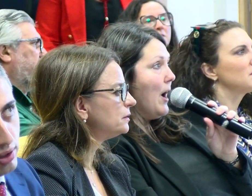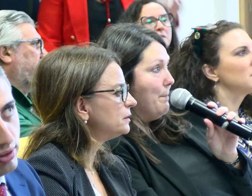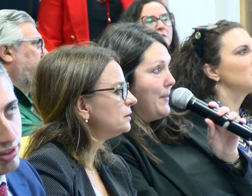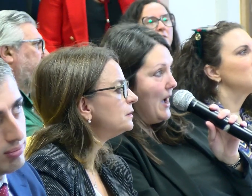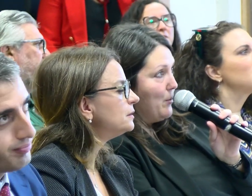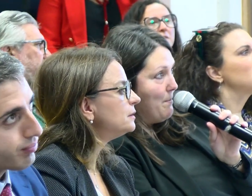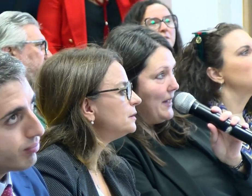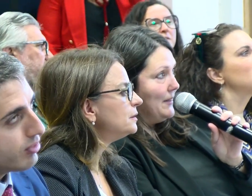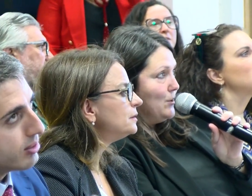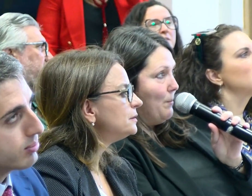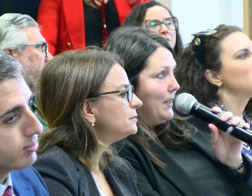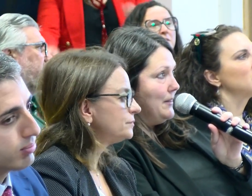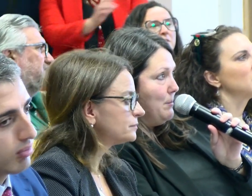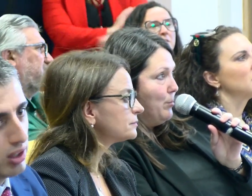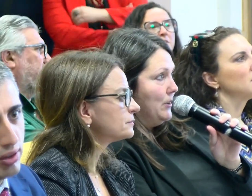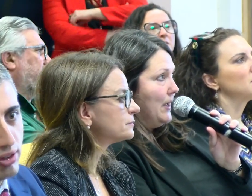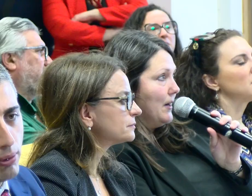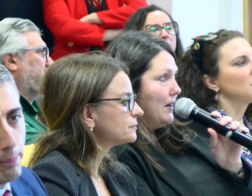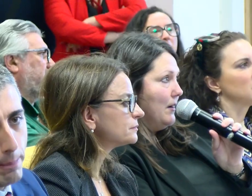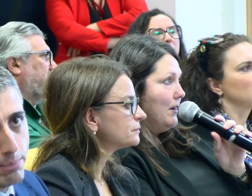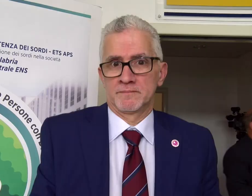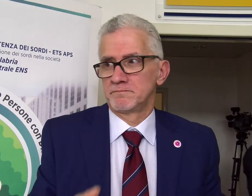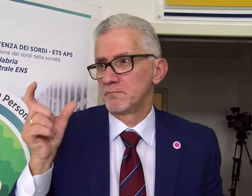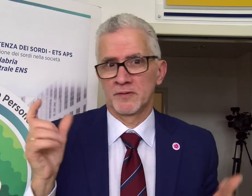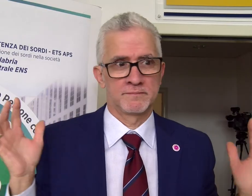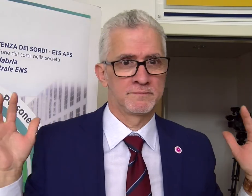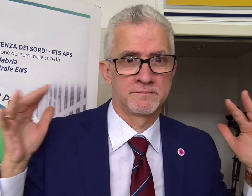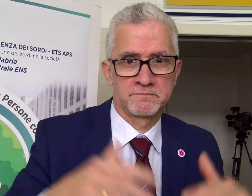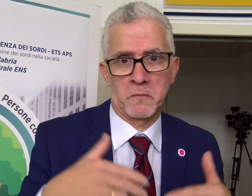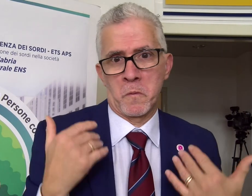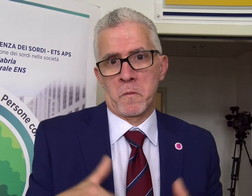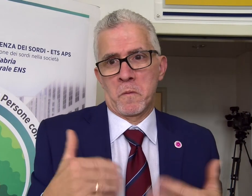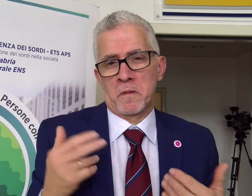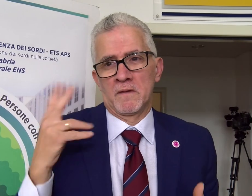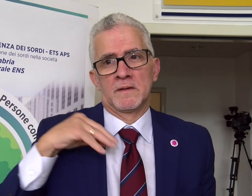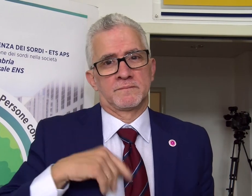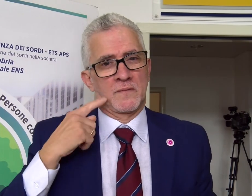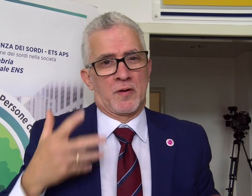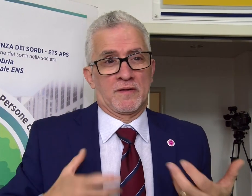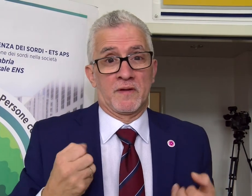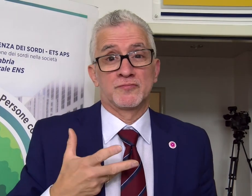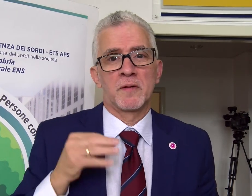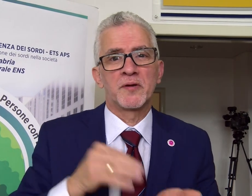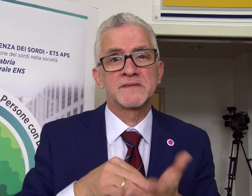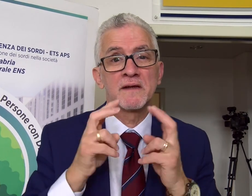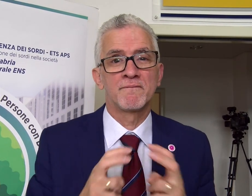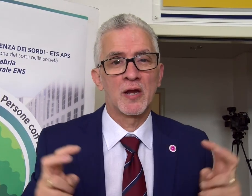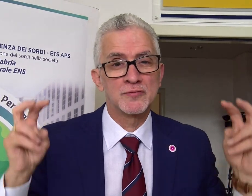è una giornata molto importante per noi persone sorde un convegno in cui parliamo di diritti delle persone